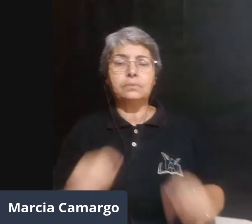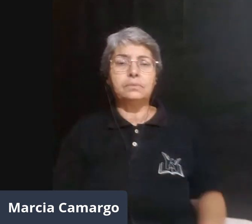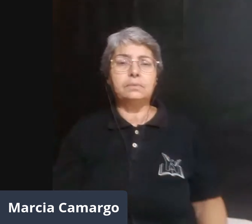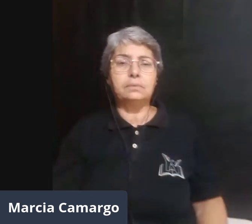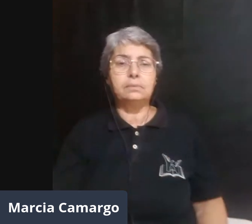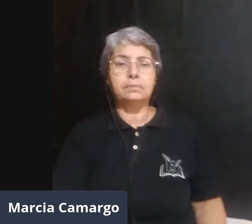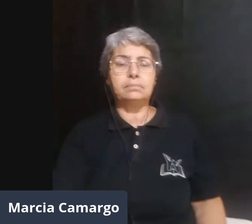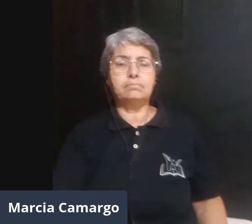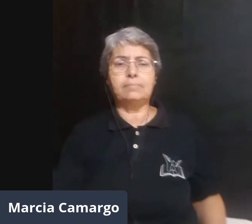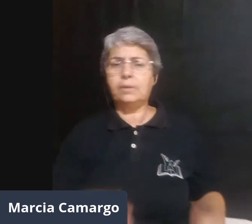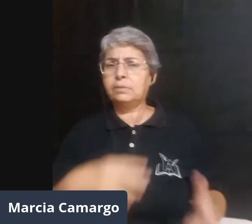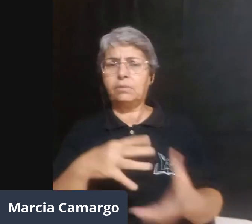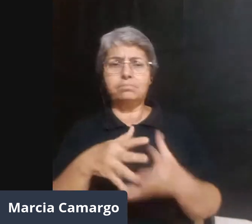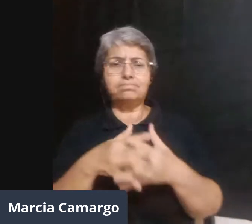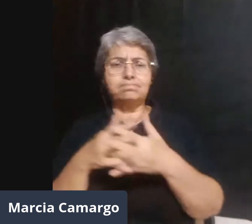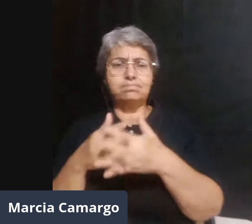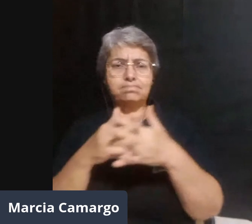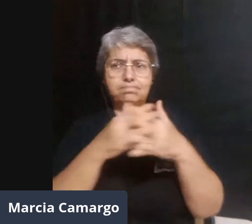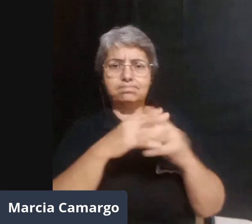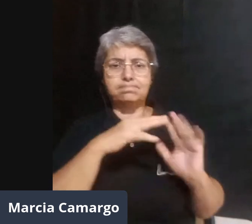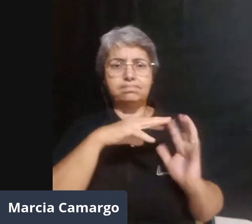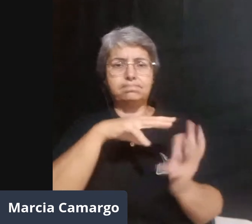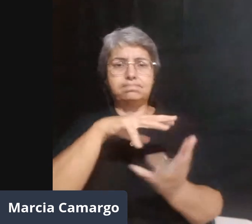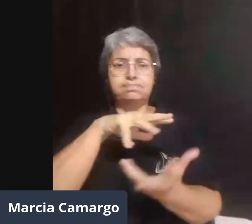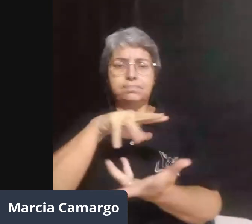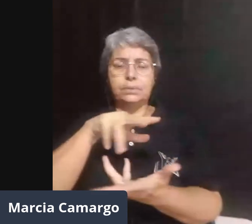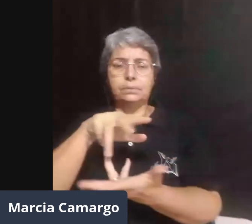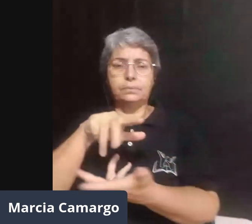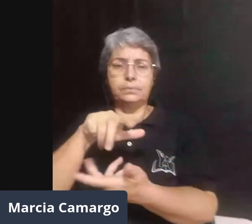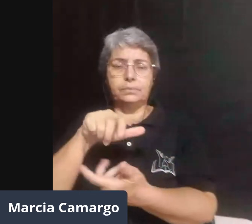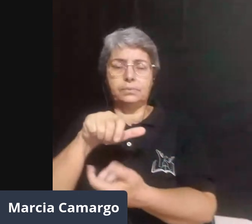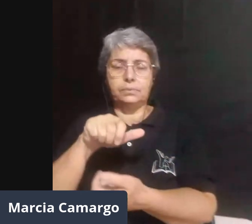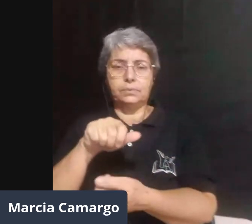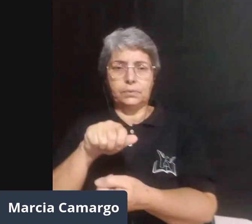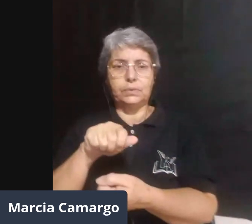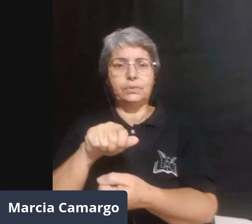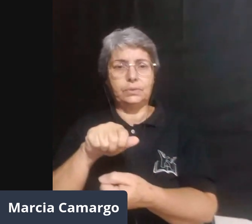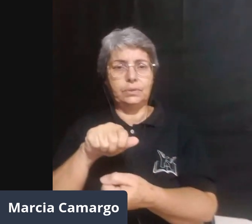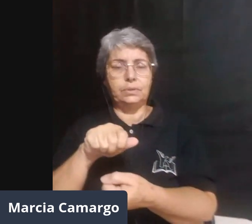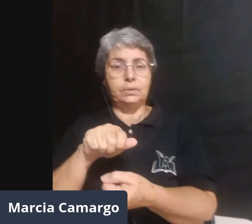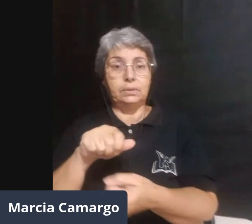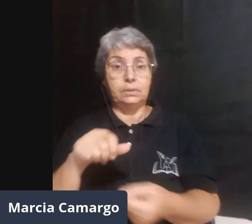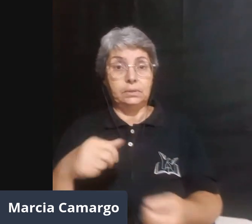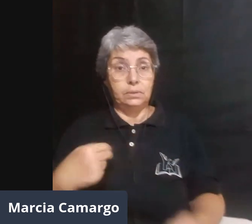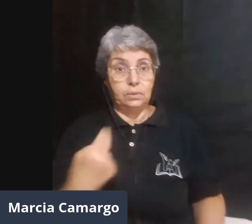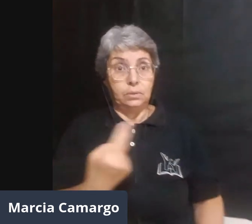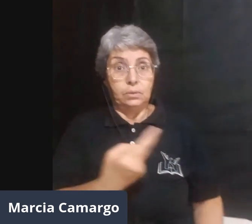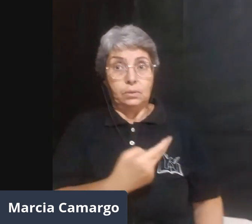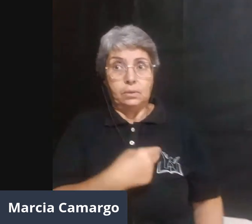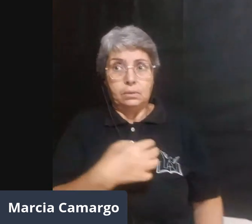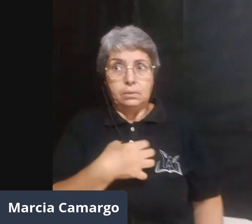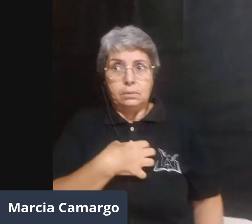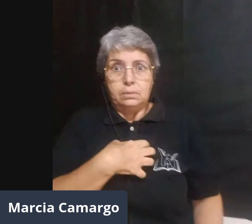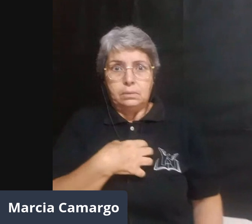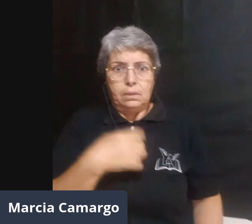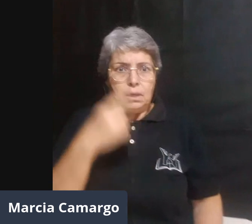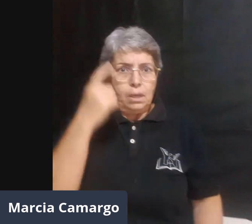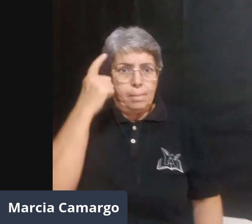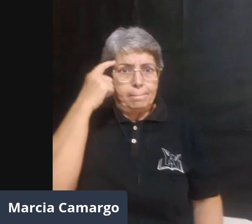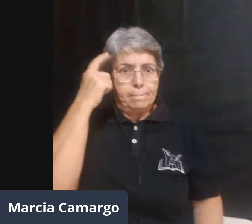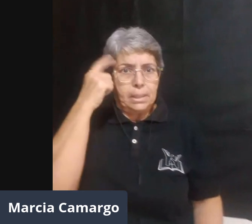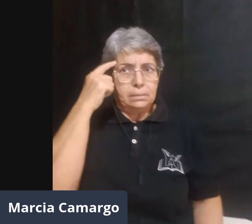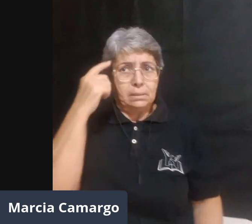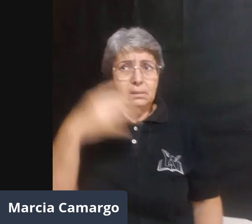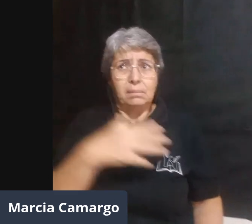tumulto que está acontecendo no mundo. E nós ficamos com muito medo de não vê-la, então estamos aqui no inverno